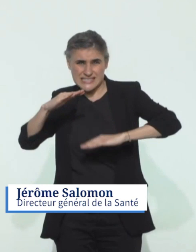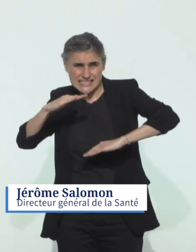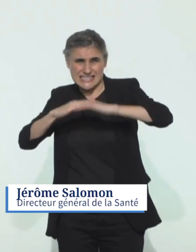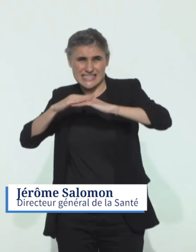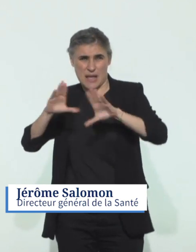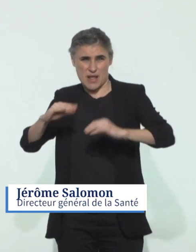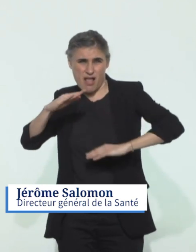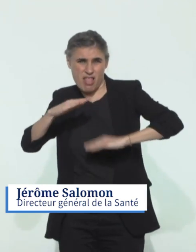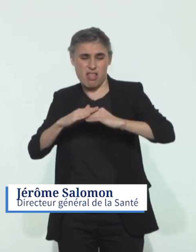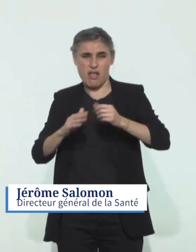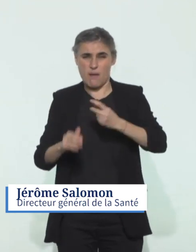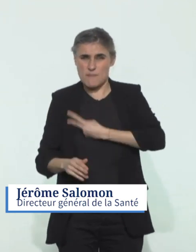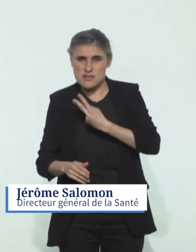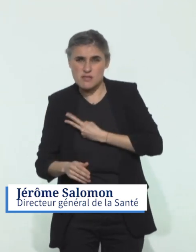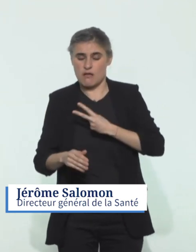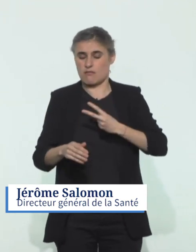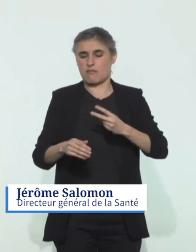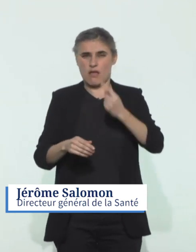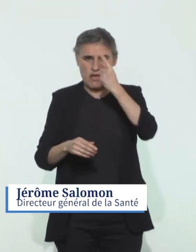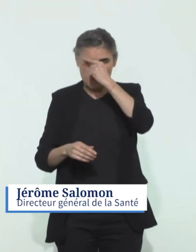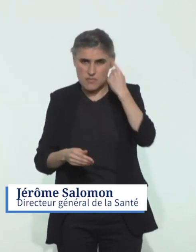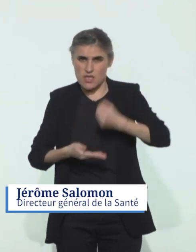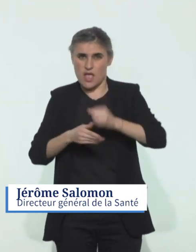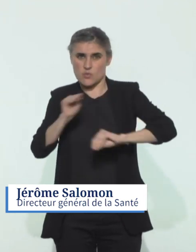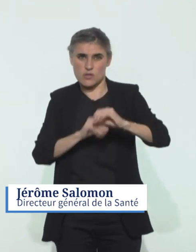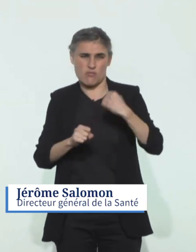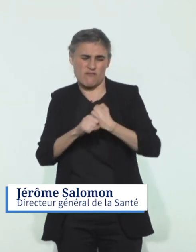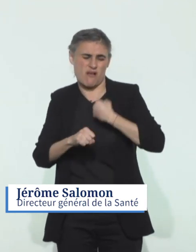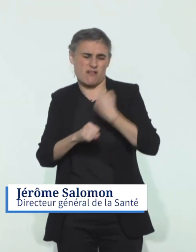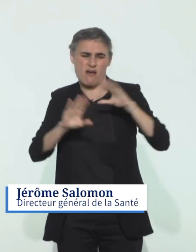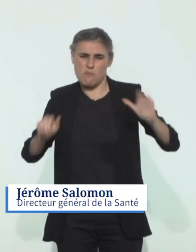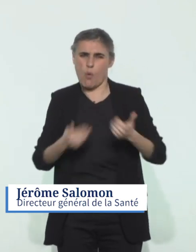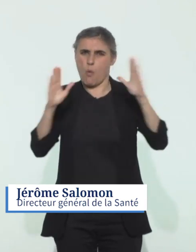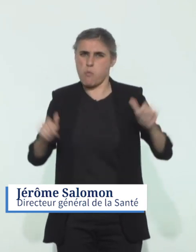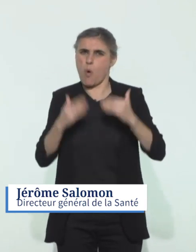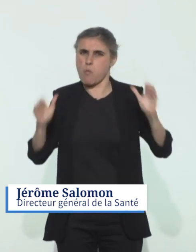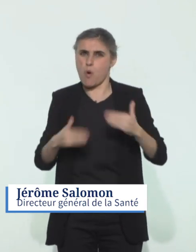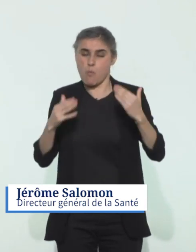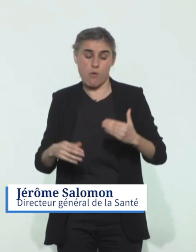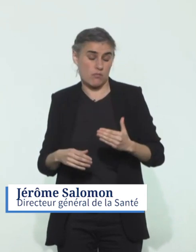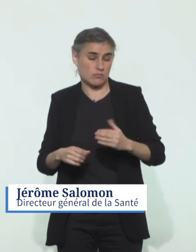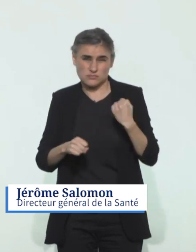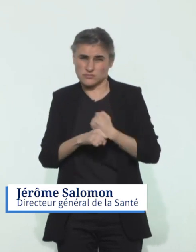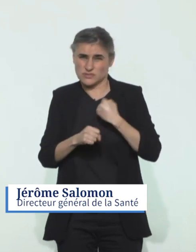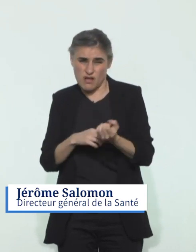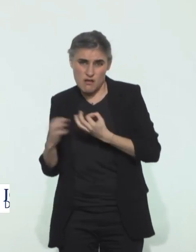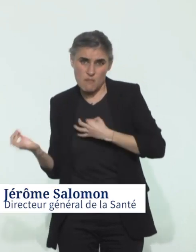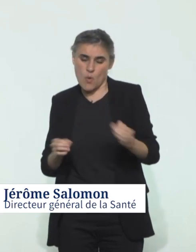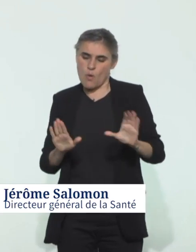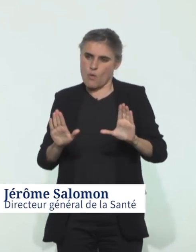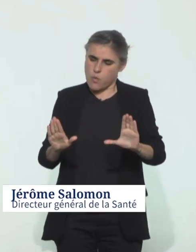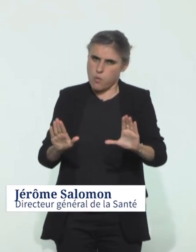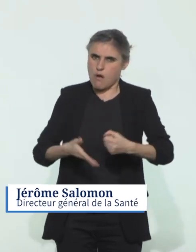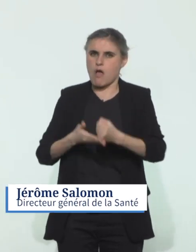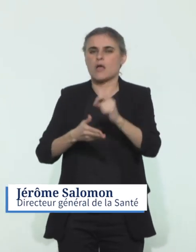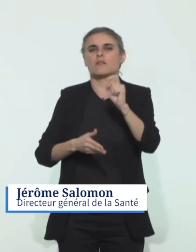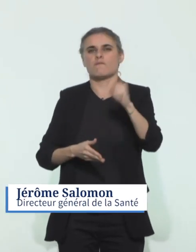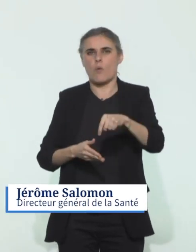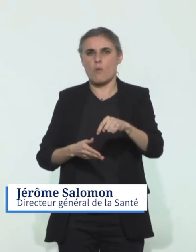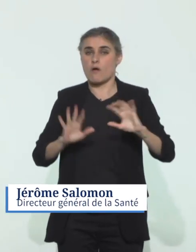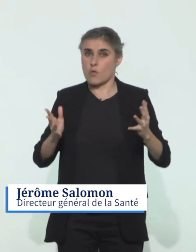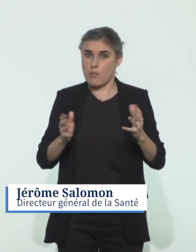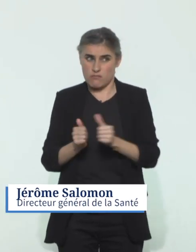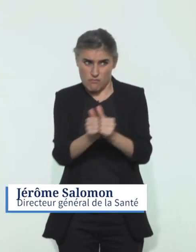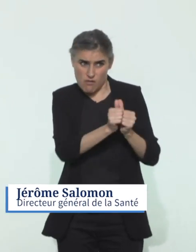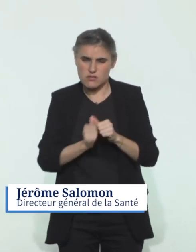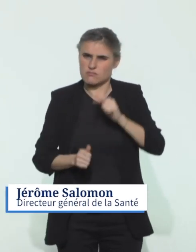nos infirmiers, nos aides-soignants, qui sont en tension maximale, qui travaillent jour et nuit, nous devons tous ensemble redoubler